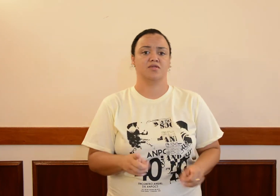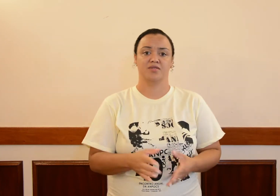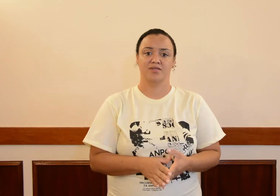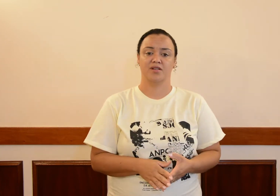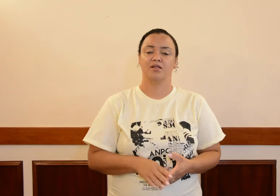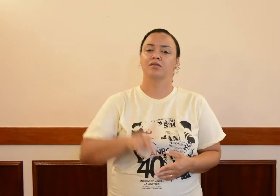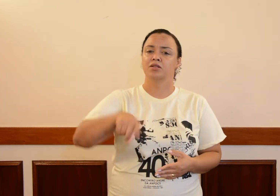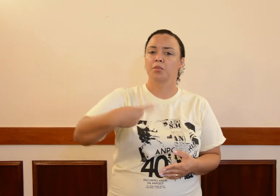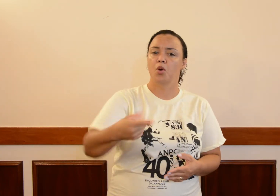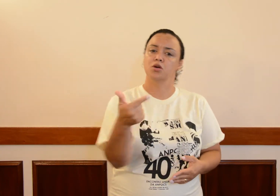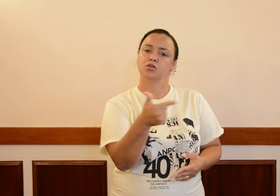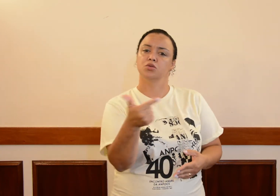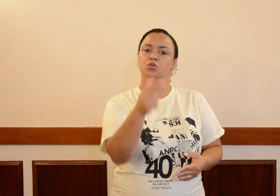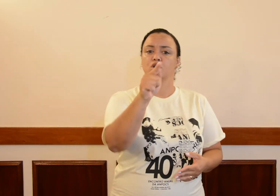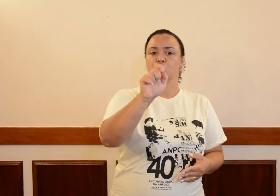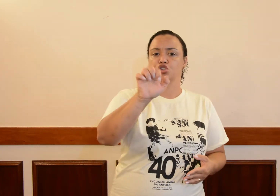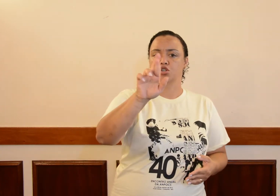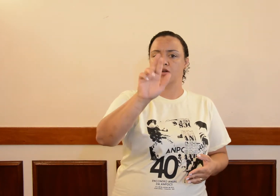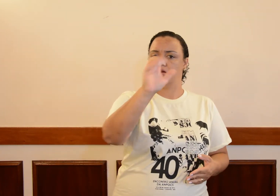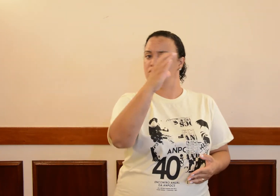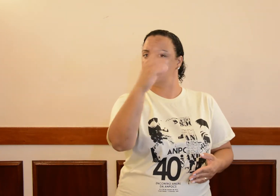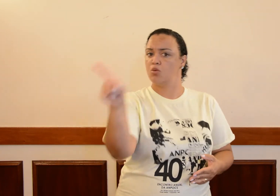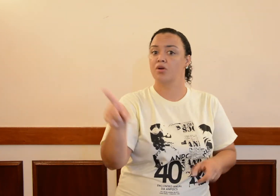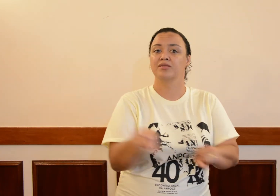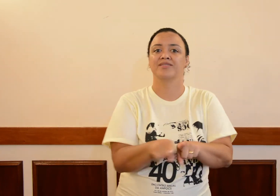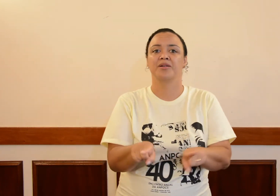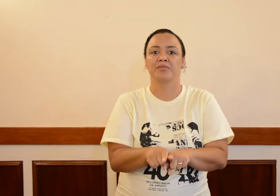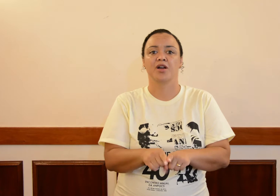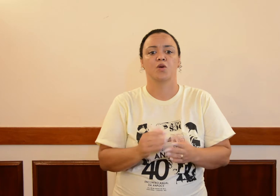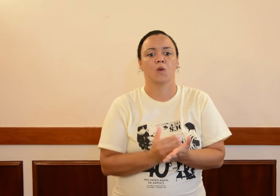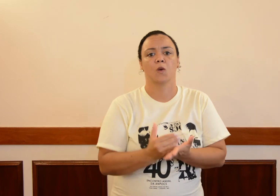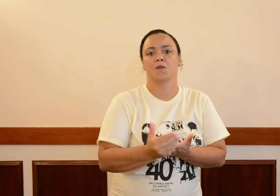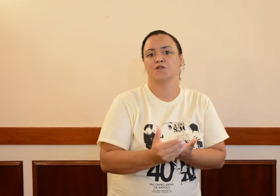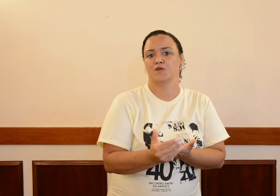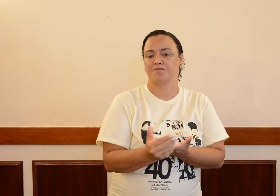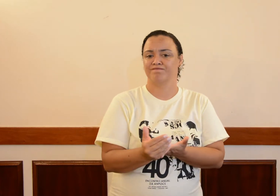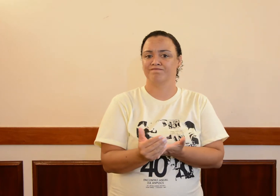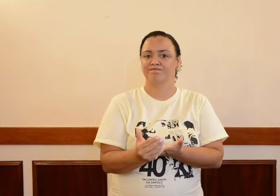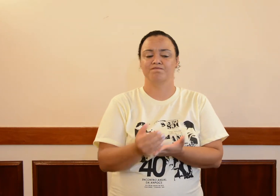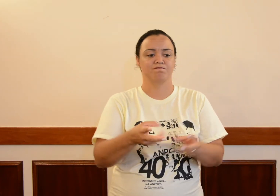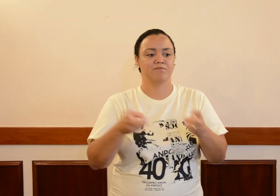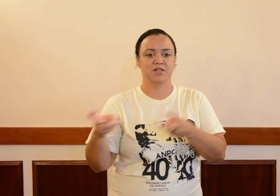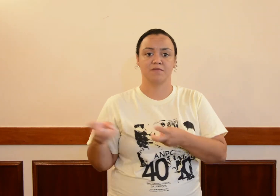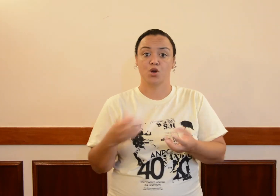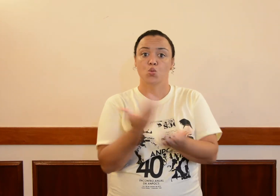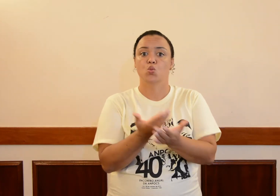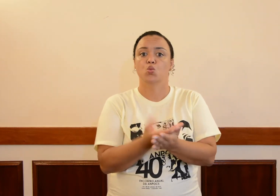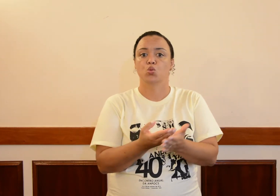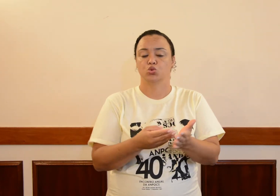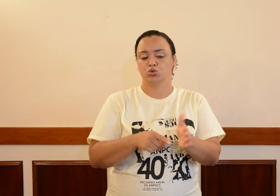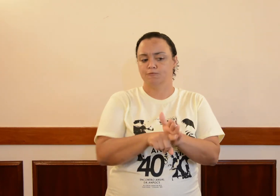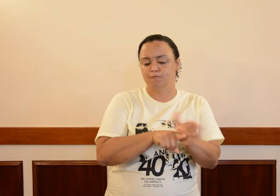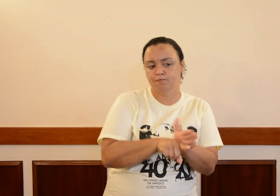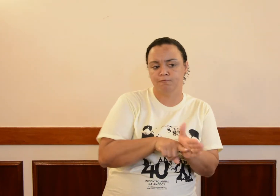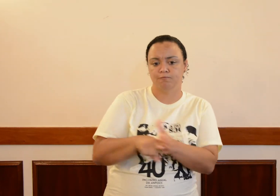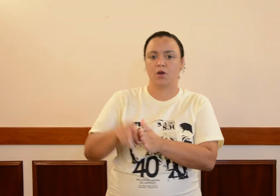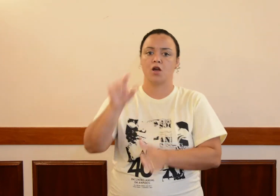geração, a qual, a partir de uma perspectiva dos estudos feministas, traz a temática da experiência, da deficiência e a questão